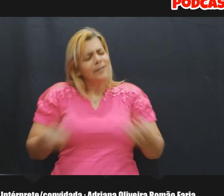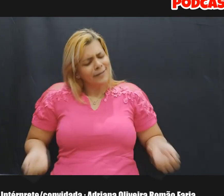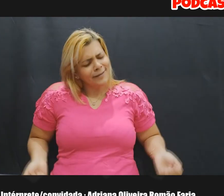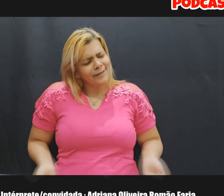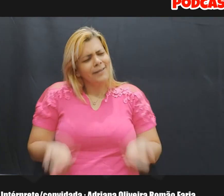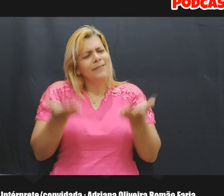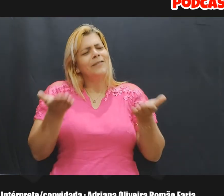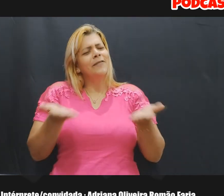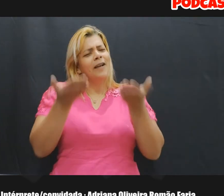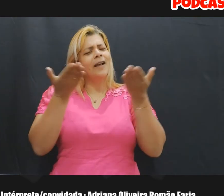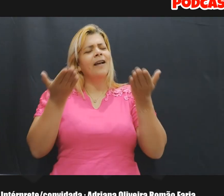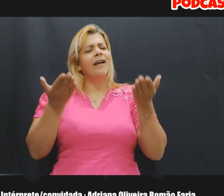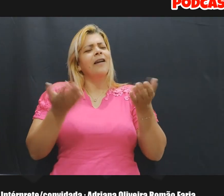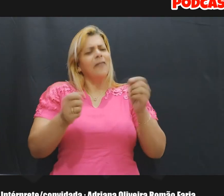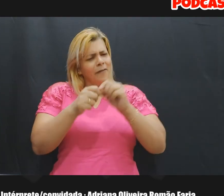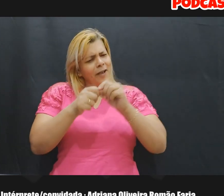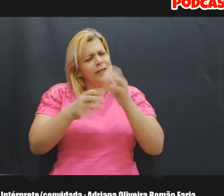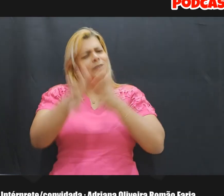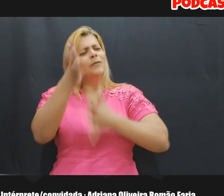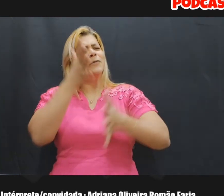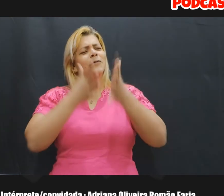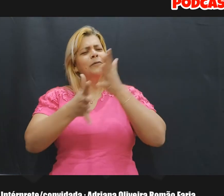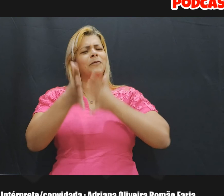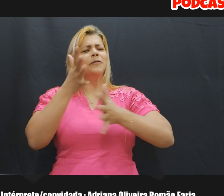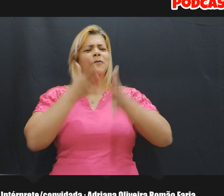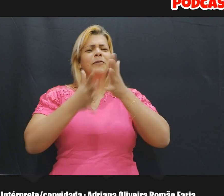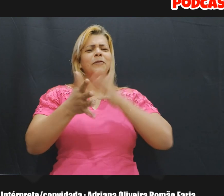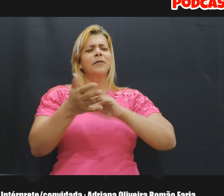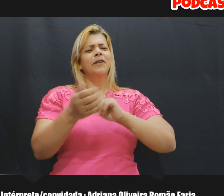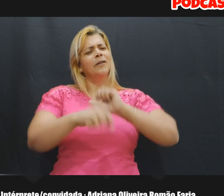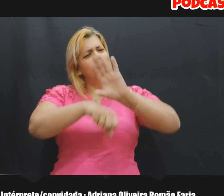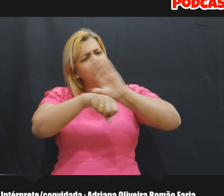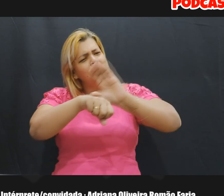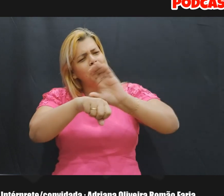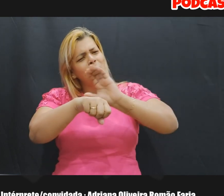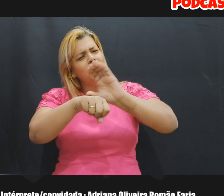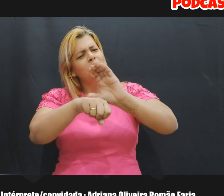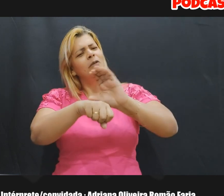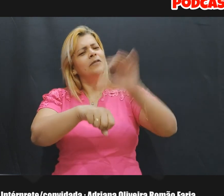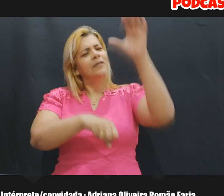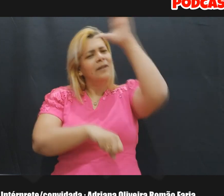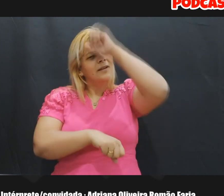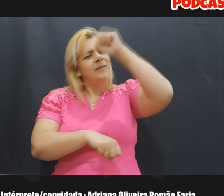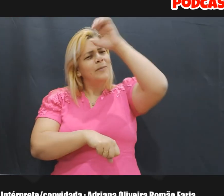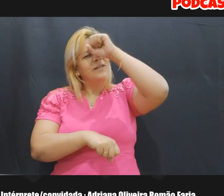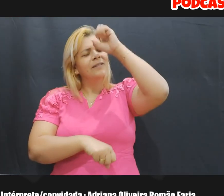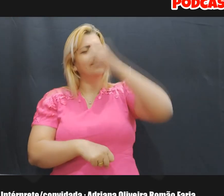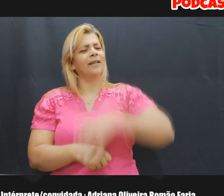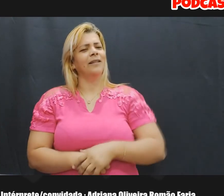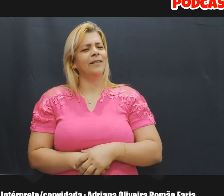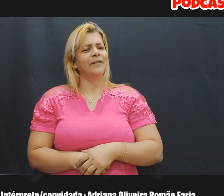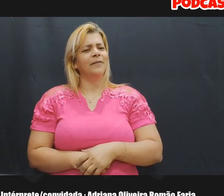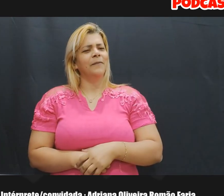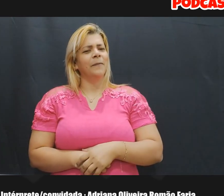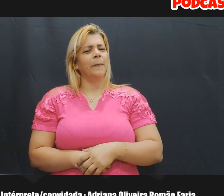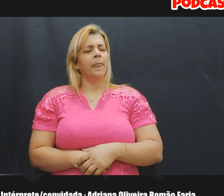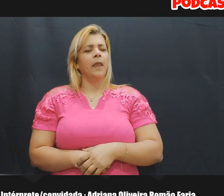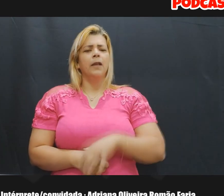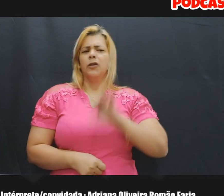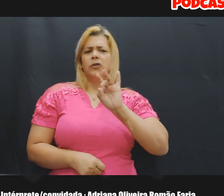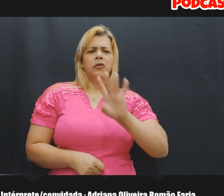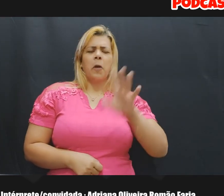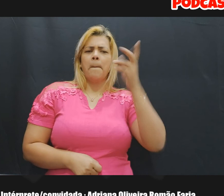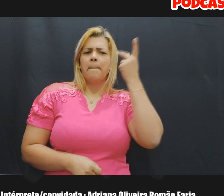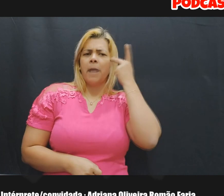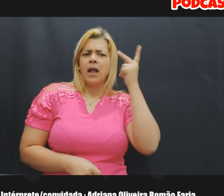as pessoas a fazerem um curso de Libras, aprenderem não só pela profissão,